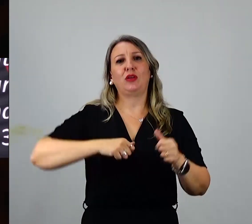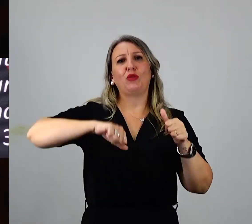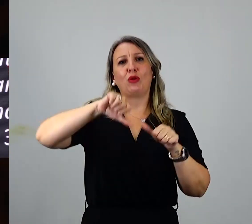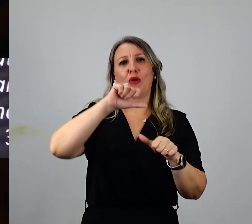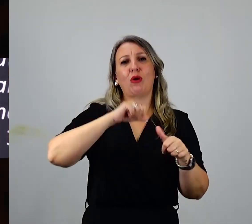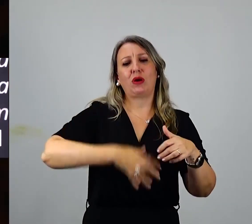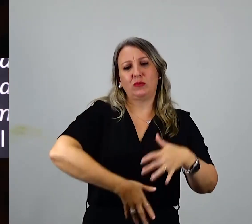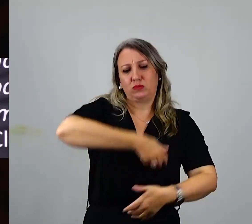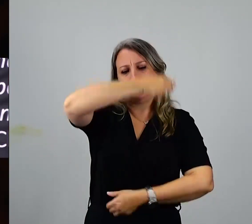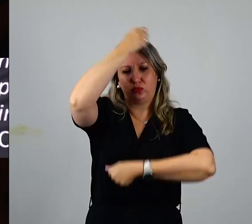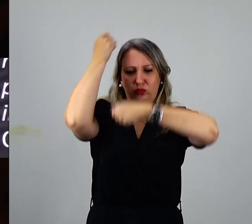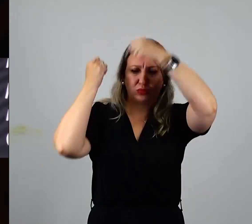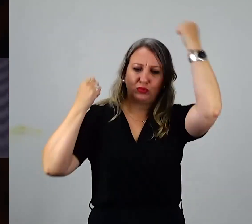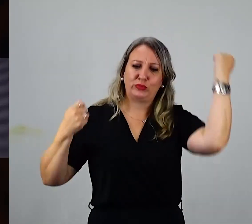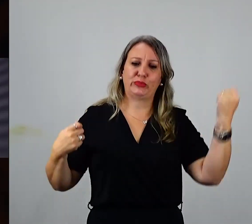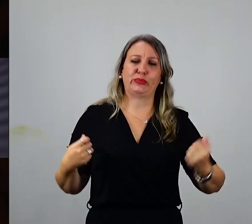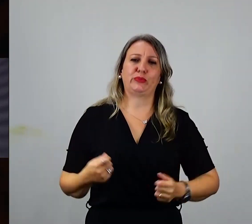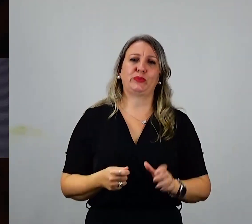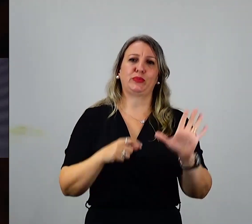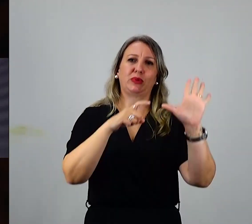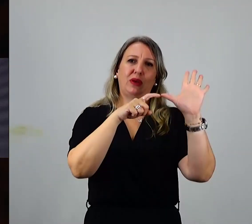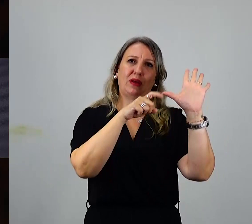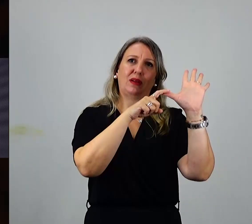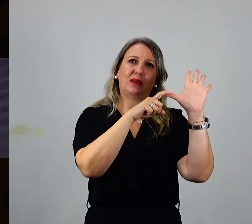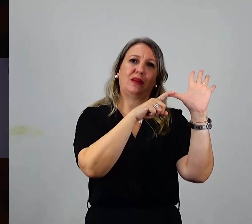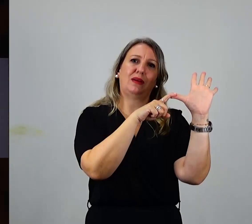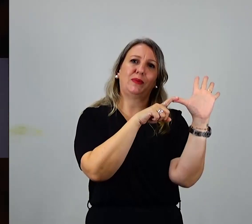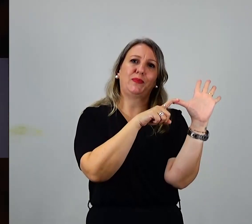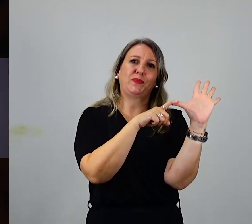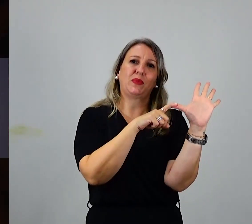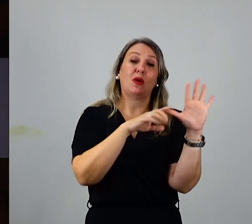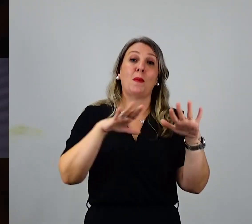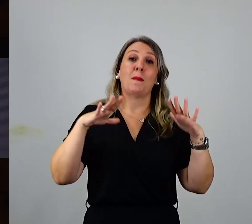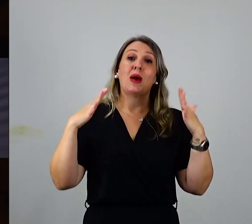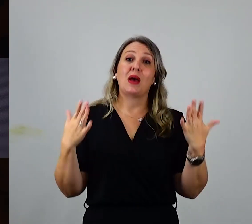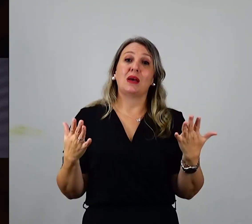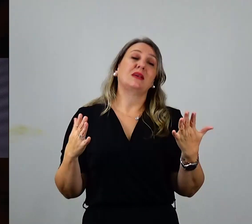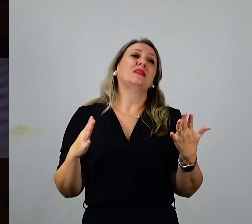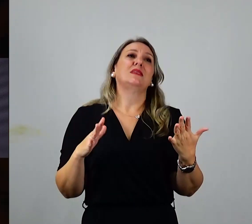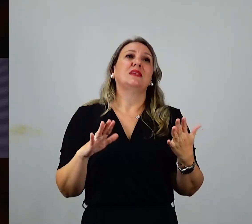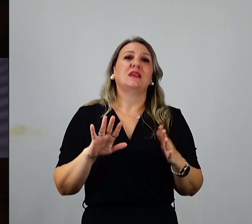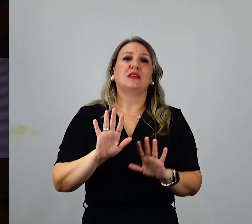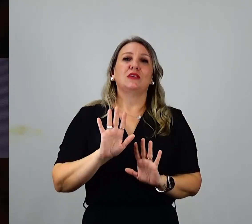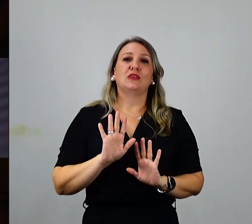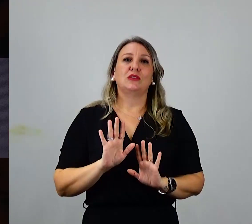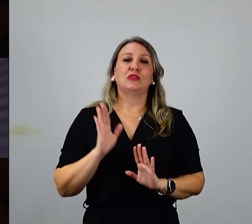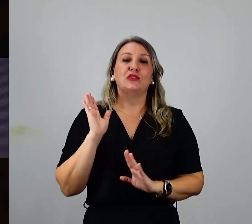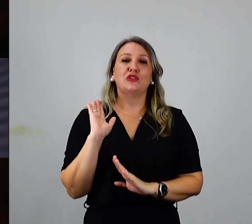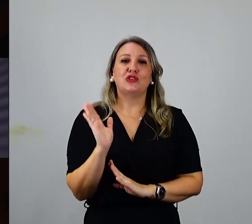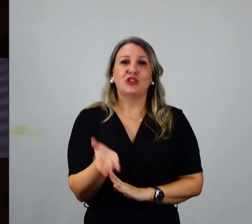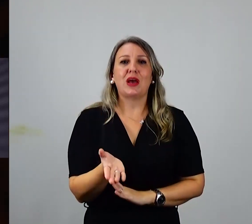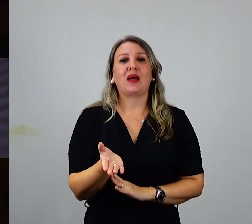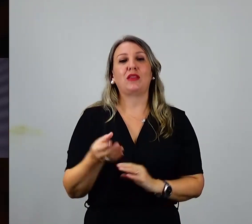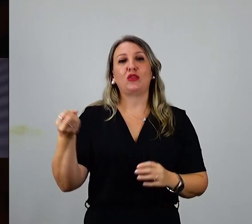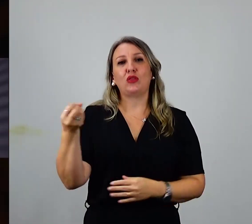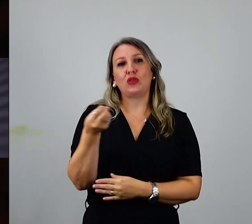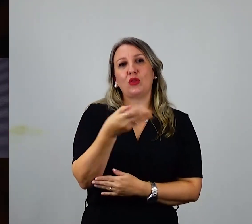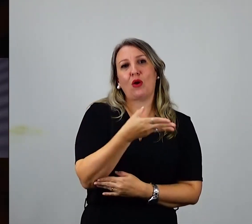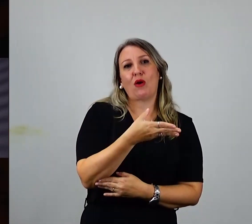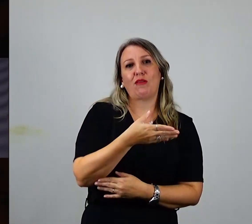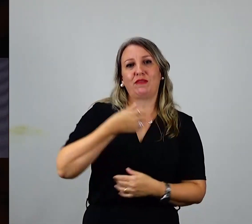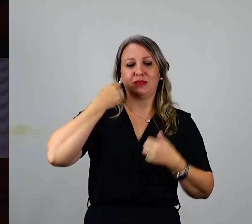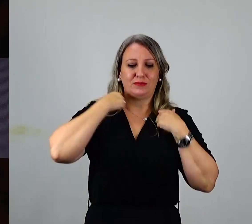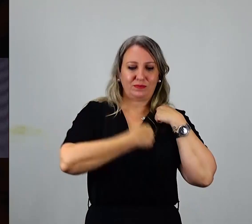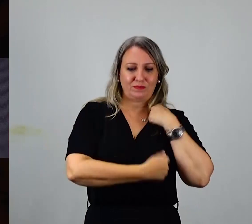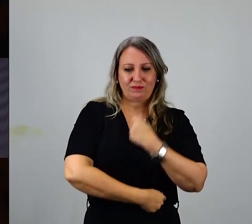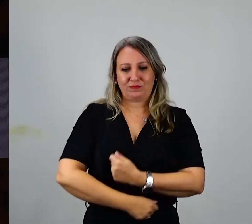troca, uma nova pele já está dentro dela. Ela continua a comer e continua a